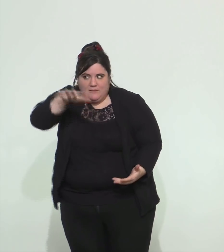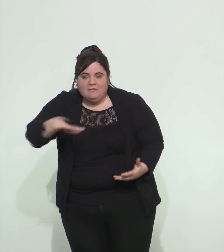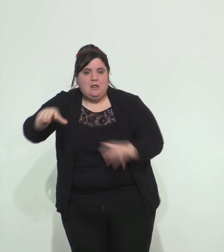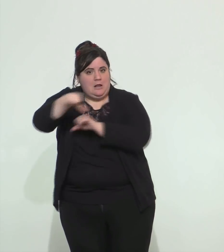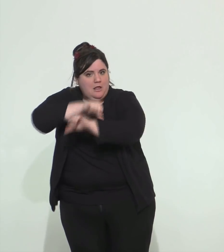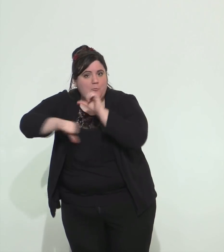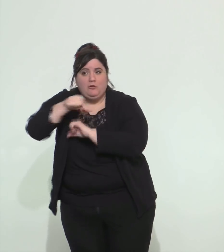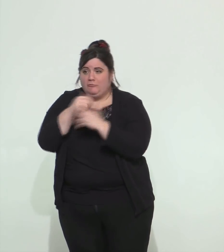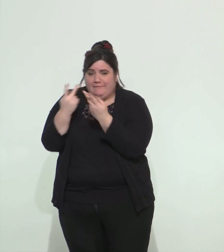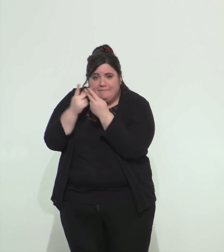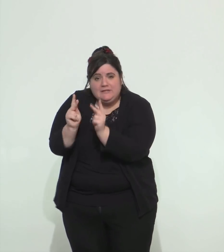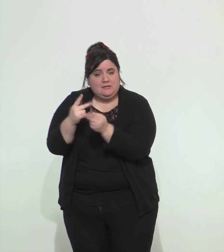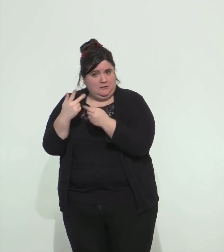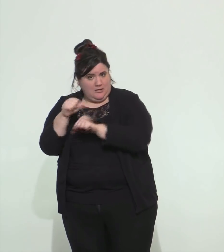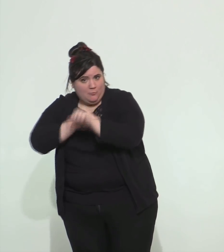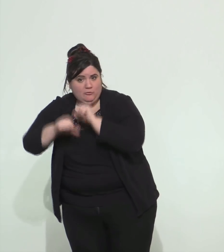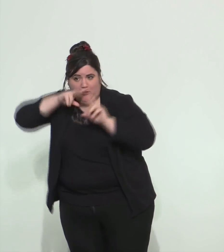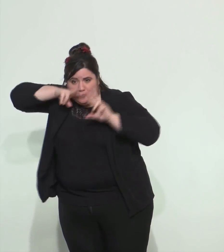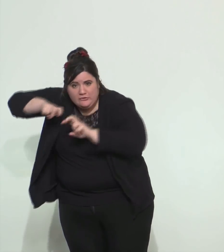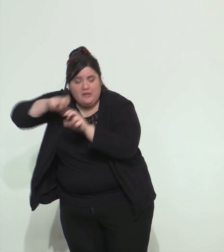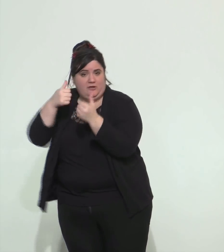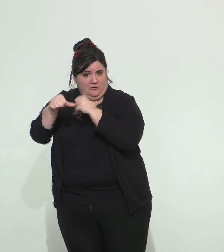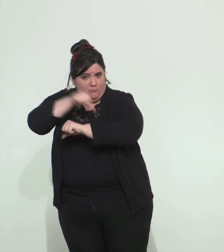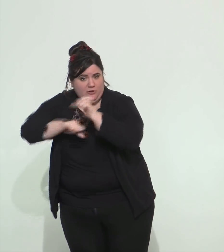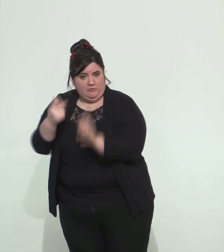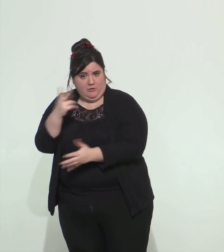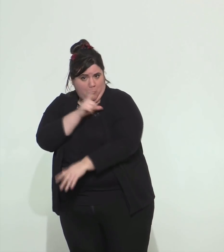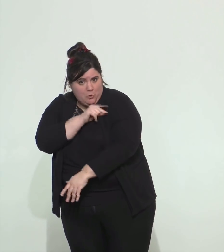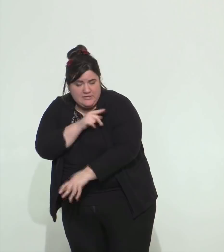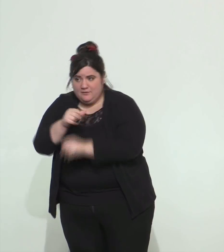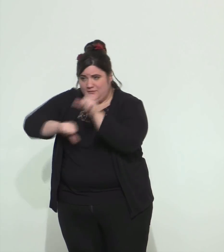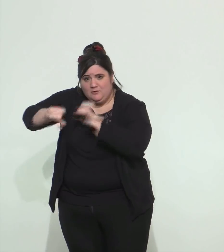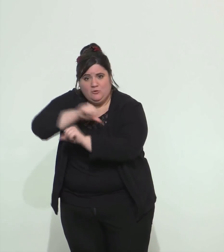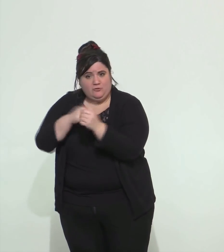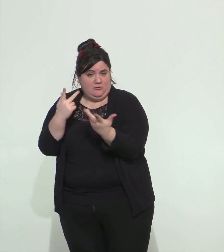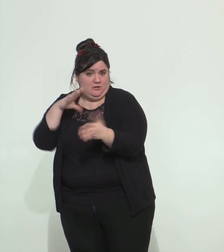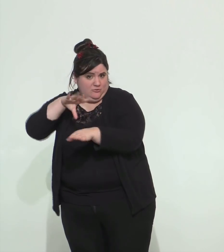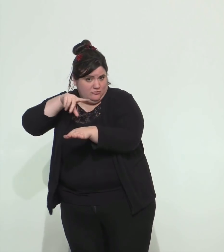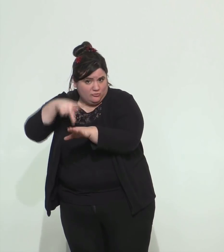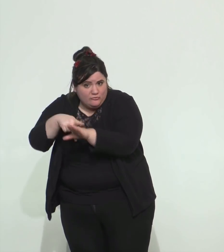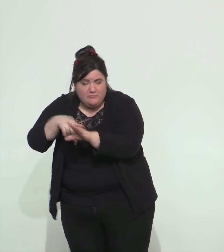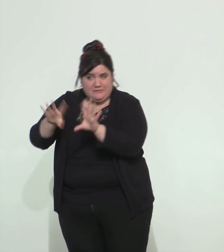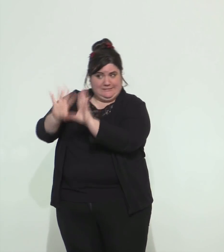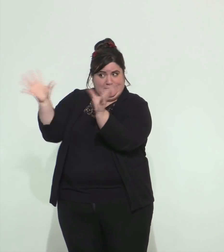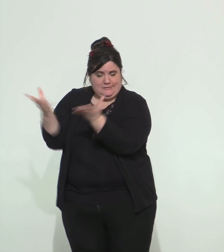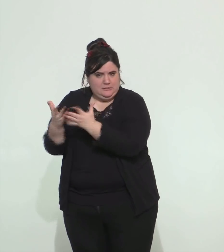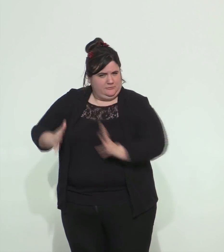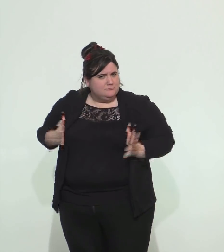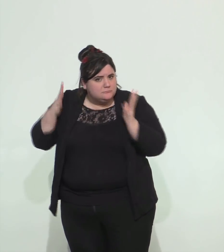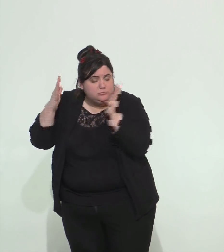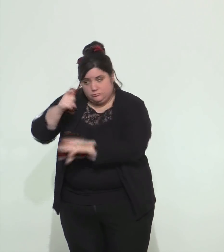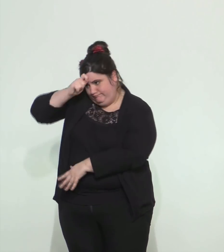recherche, laboratoires de police, laboratoires de gendarmerie. C'est vraiment un effort totalement sans précédent. Ce sont des laboratoires qui n'avaient pas jusqu'à